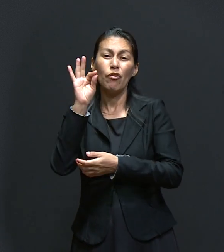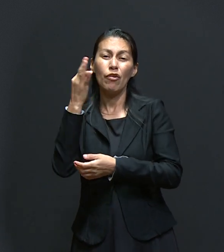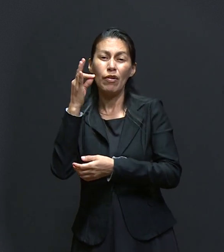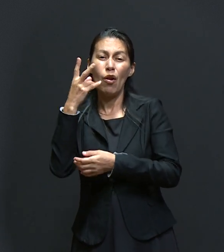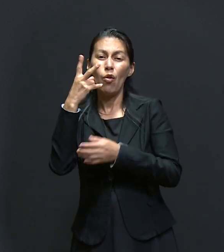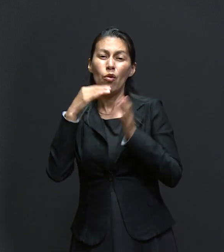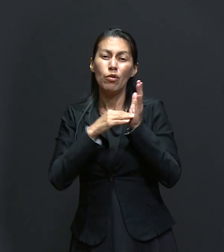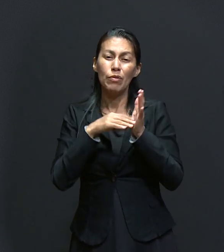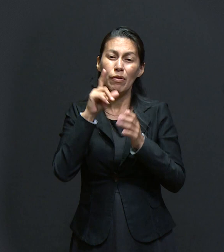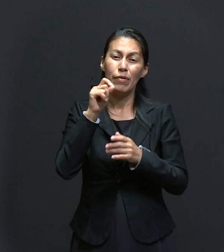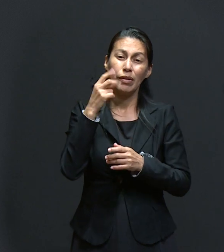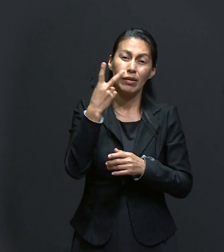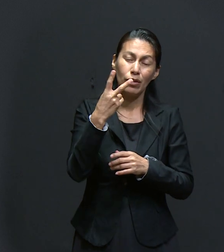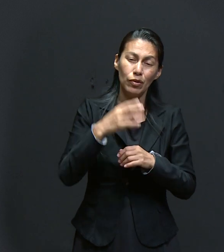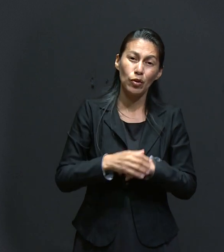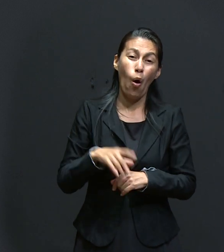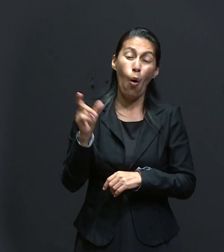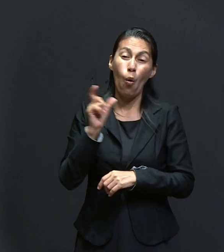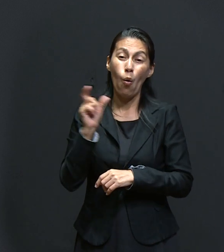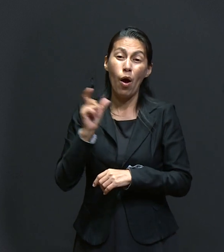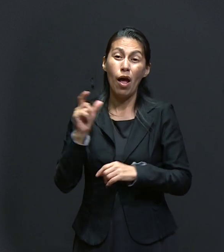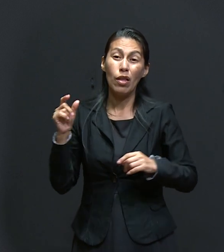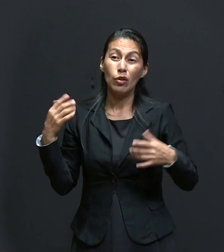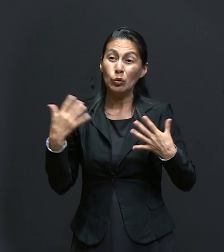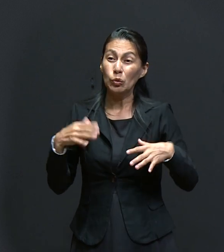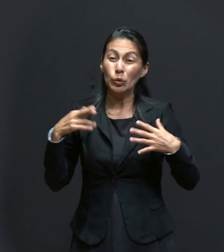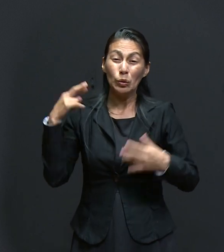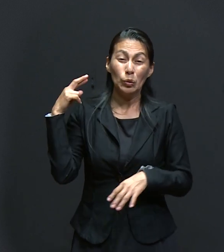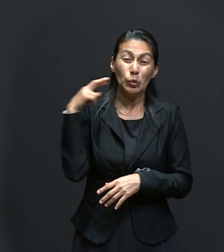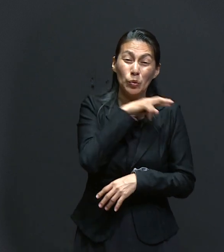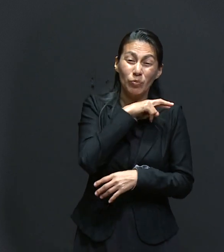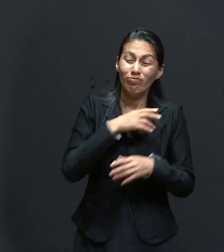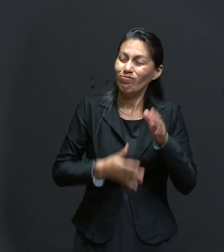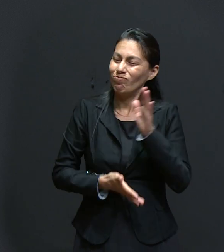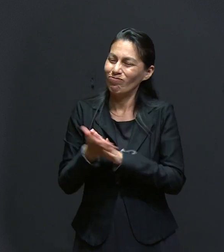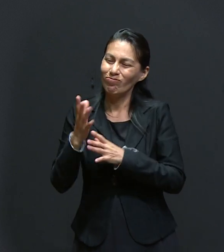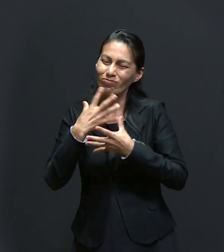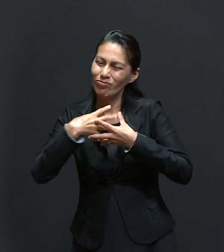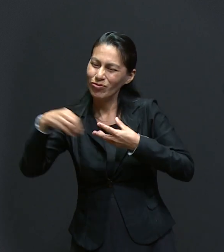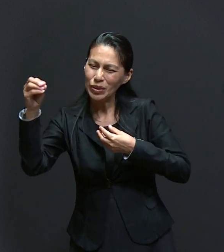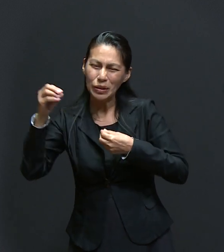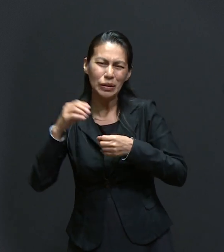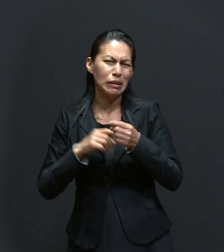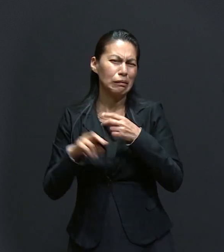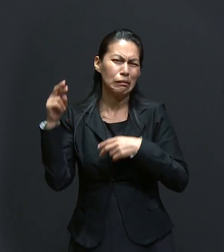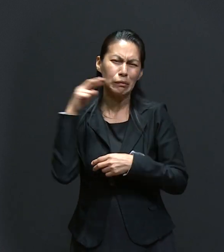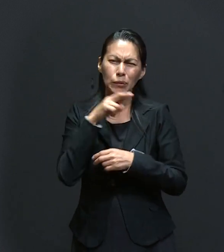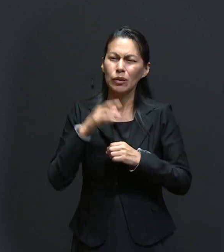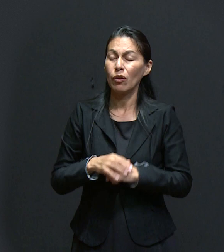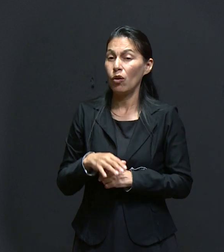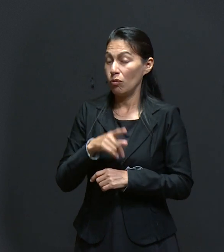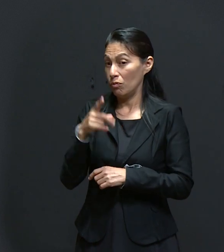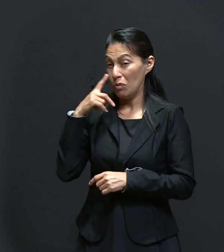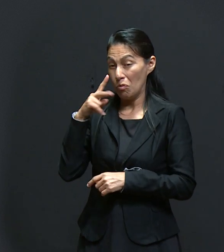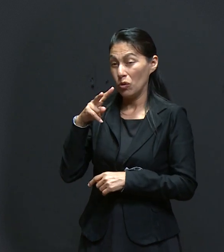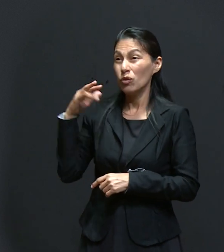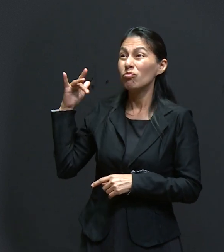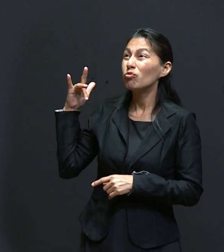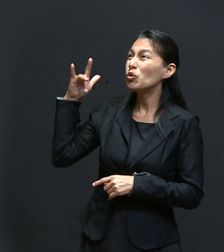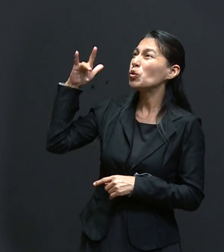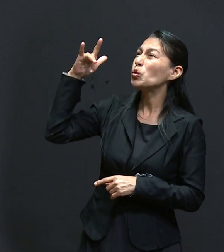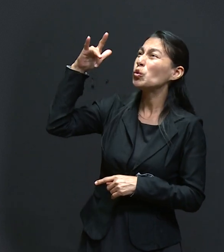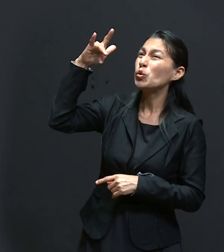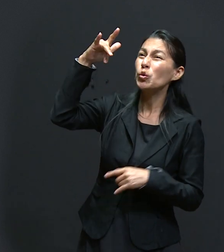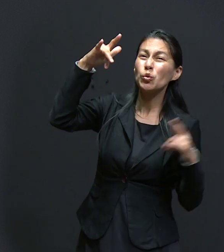del año 2022 cuando tuvimos que realizar una evacuación de emergencia de nuestro campus aquel día vimos